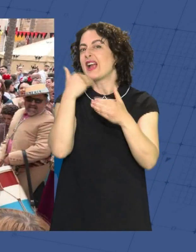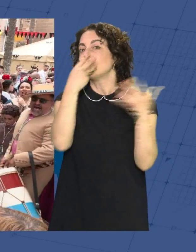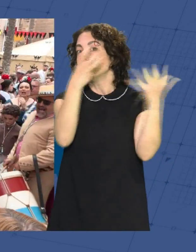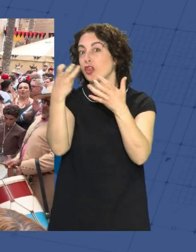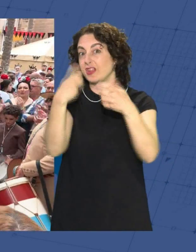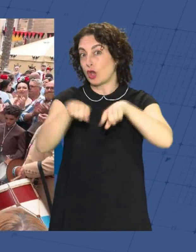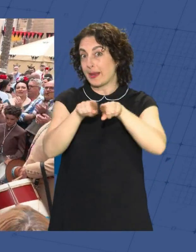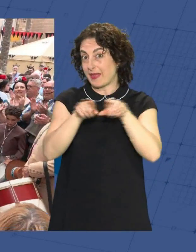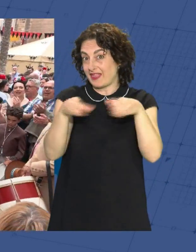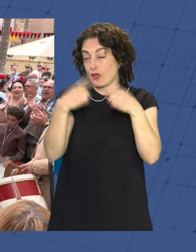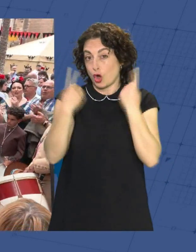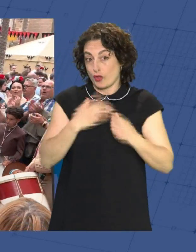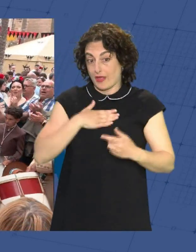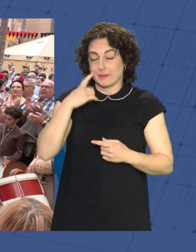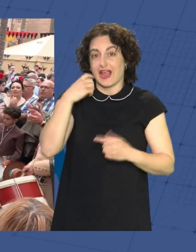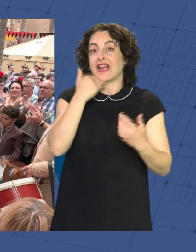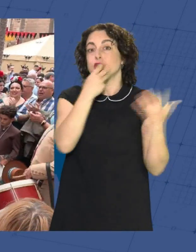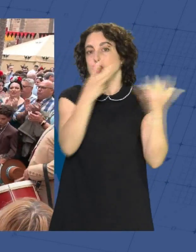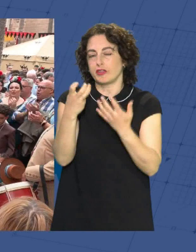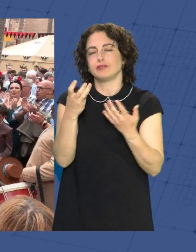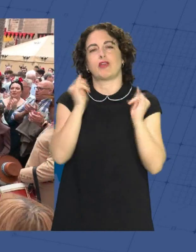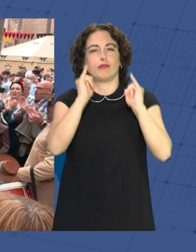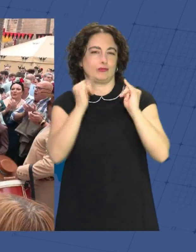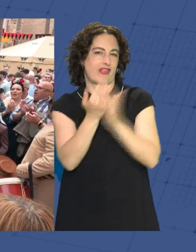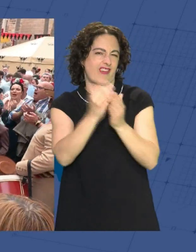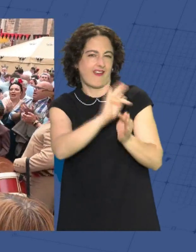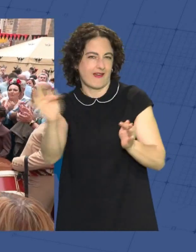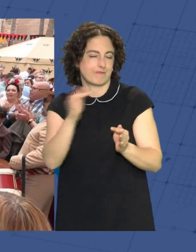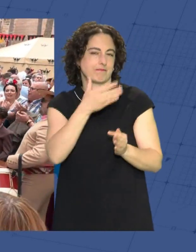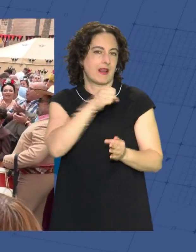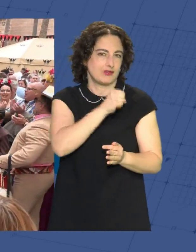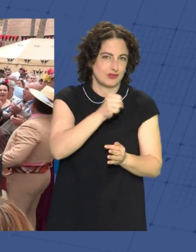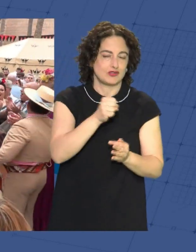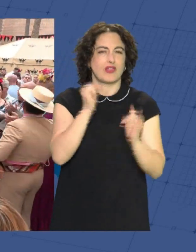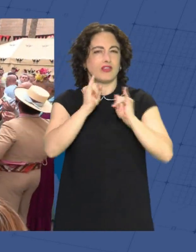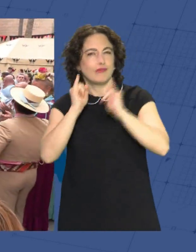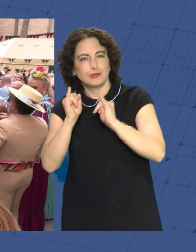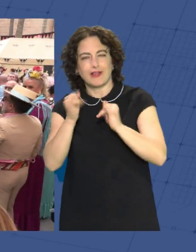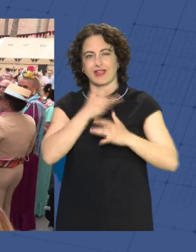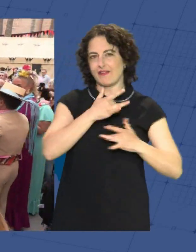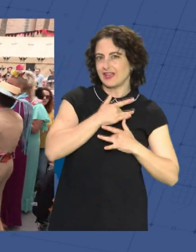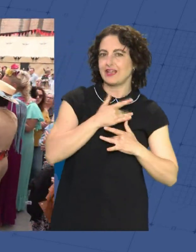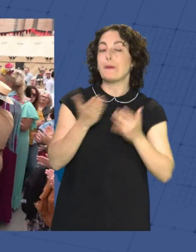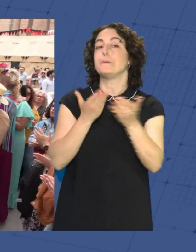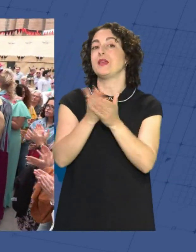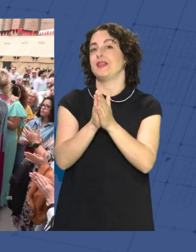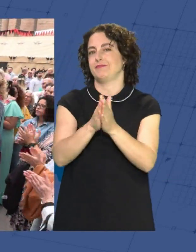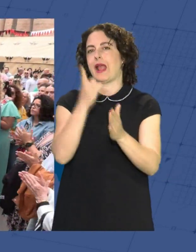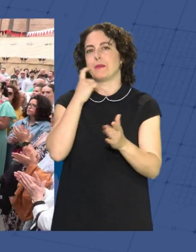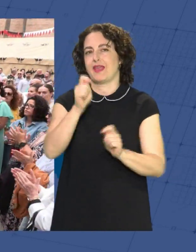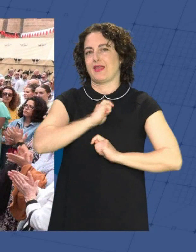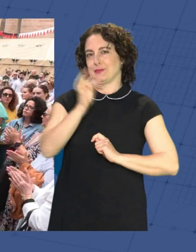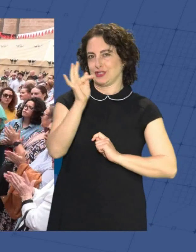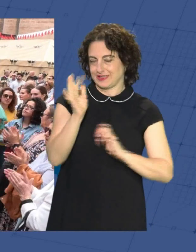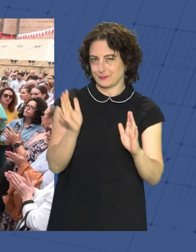hermanos de la hermandad del Rocío de Almería, pues que tengan unos días maravillosos de Rocío, que disfruten de la Virgen, que pidan por Almería y que,